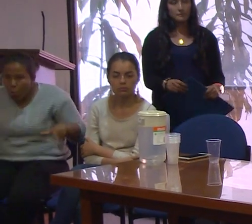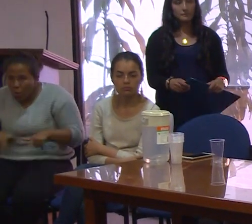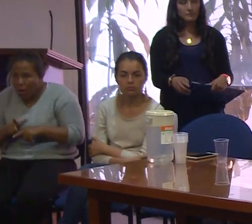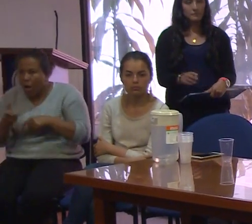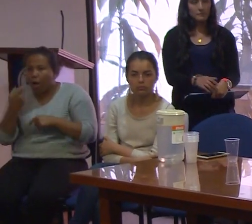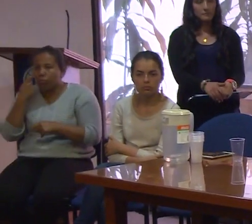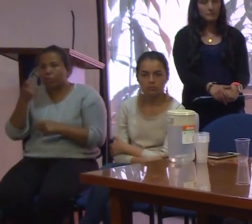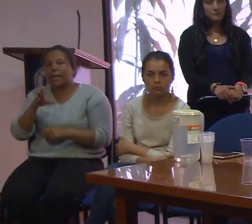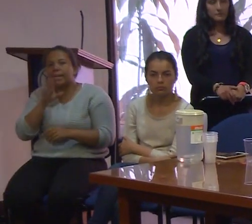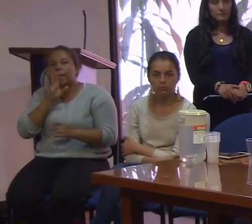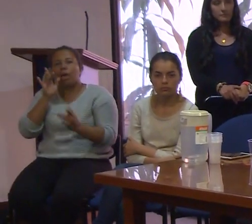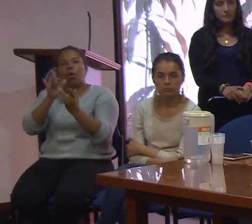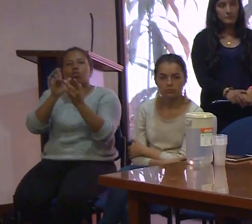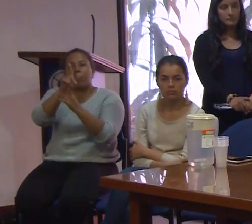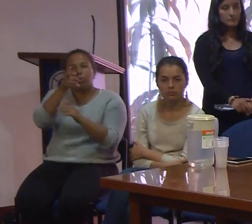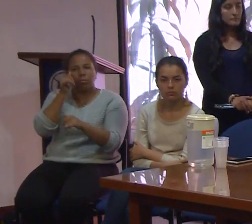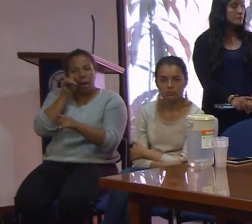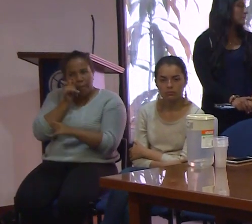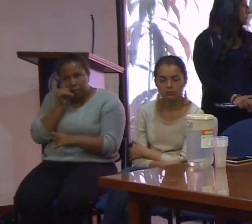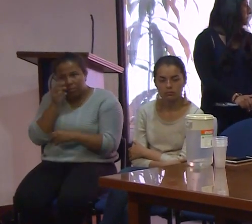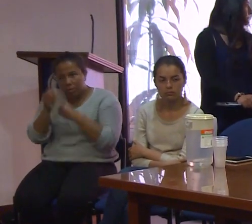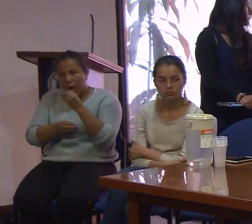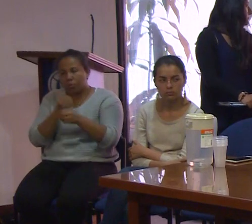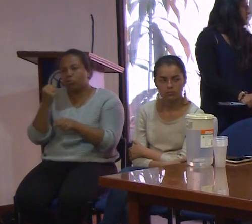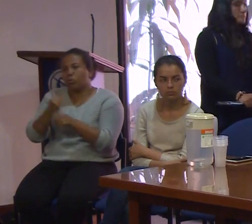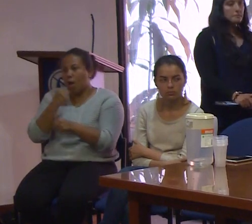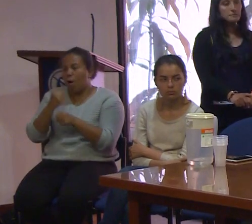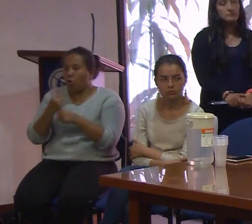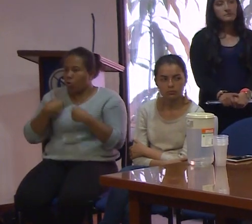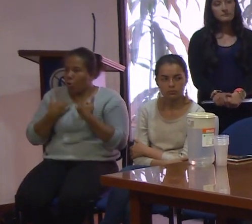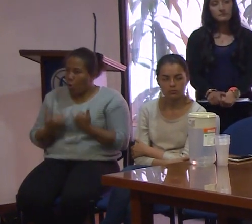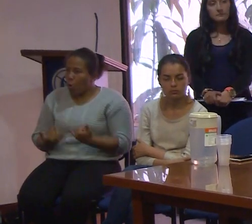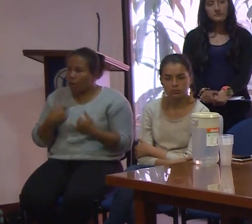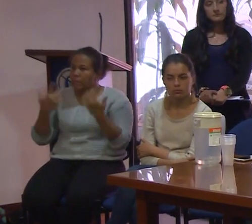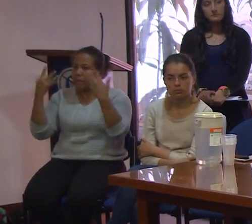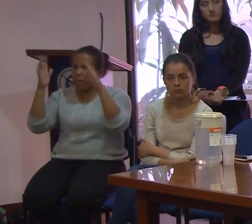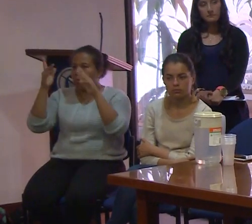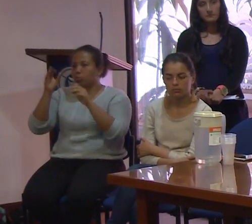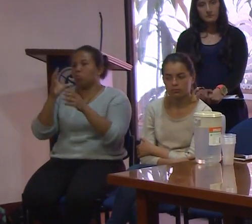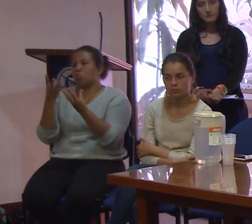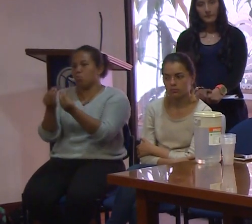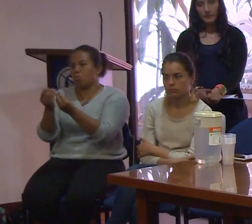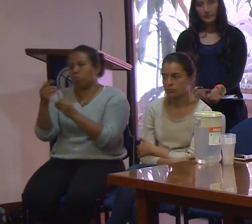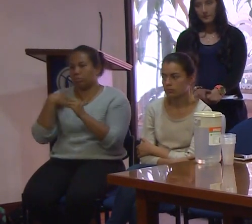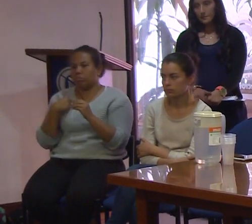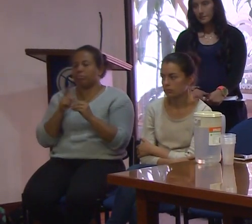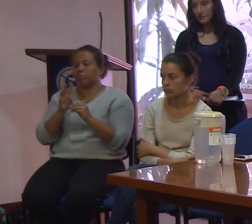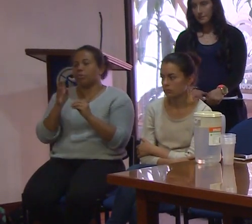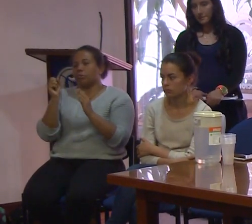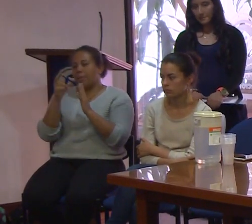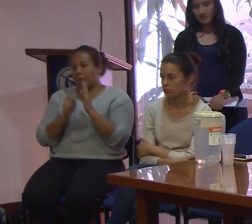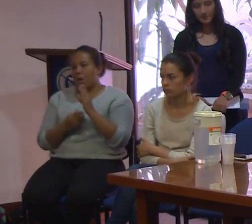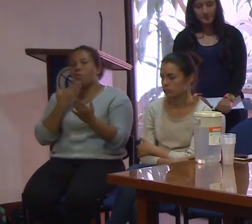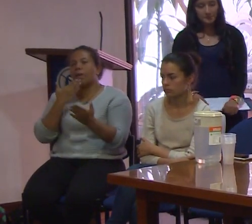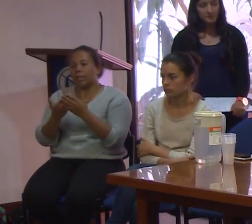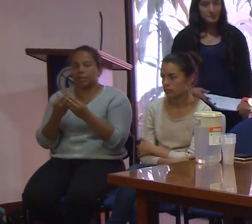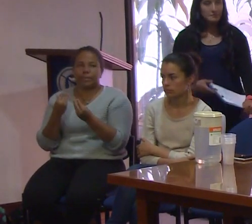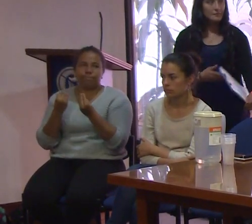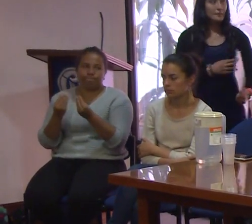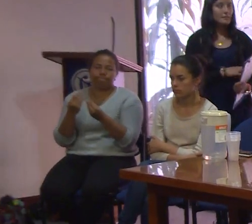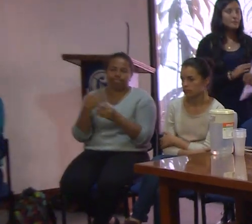contacto de grabación. Entonces fue un trabajo que yo celebro por parte del grupo de los estudiantes. Gracias. Muchas gracias. Muchas gracias.